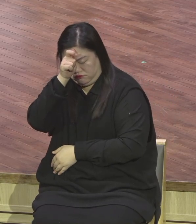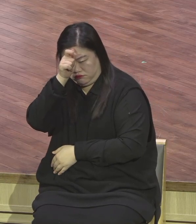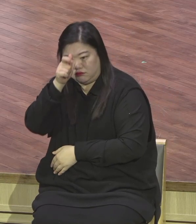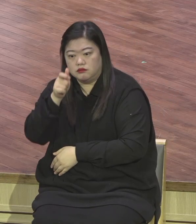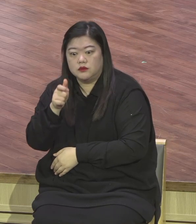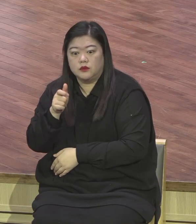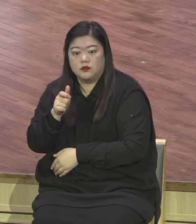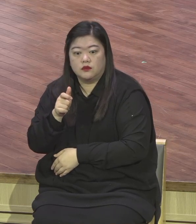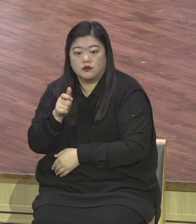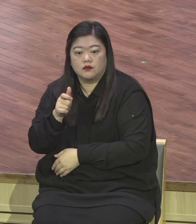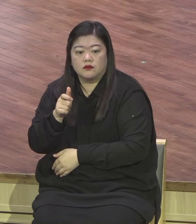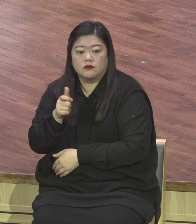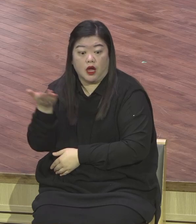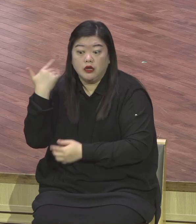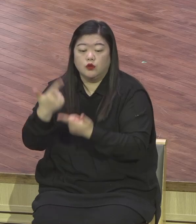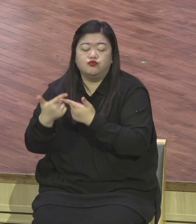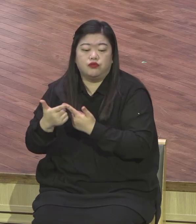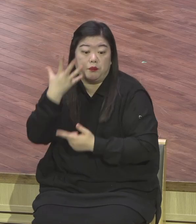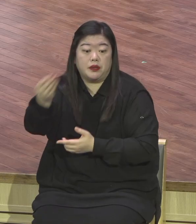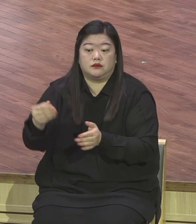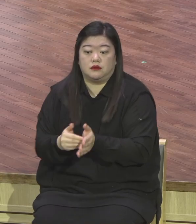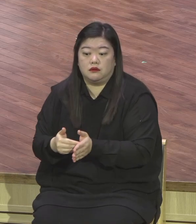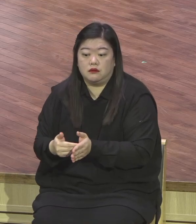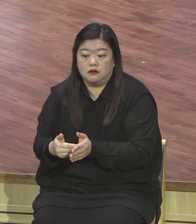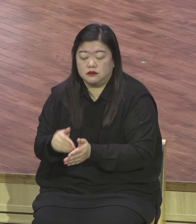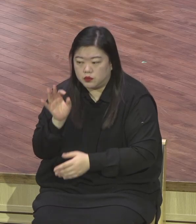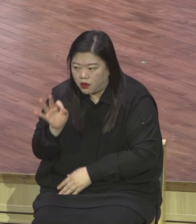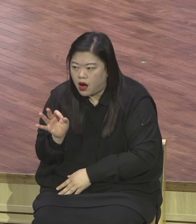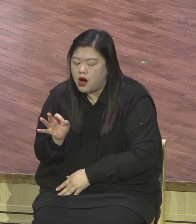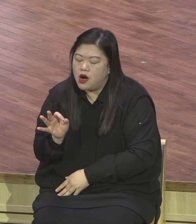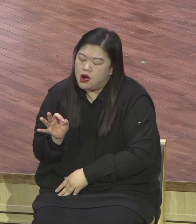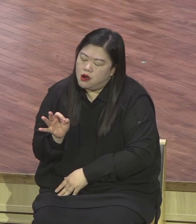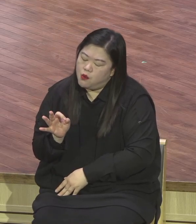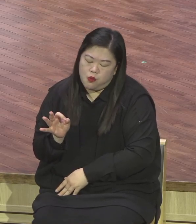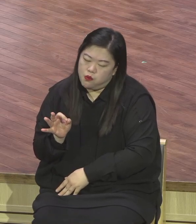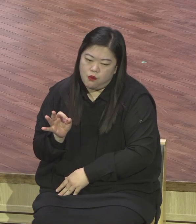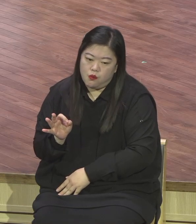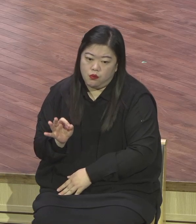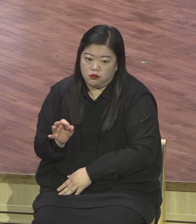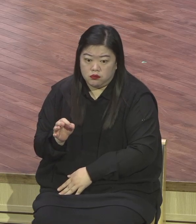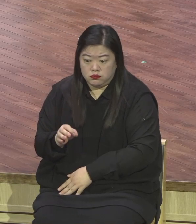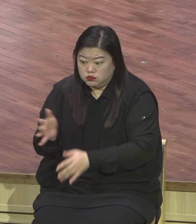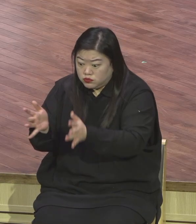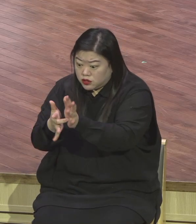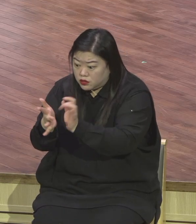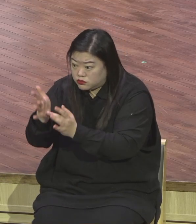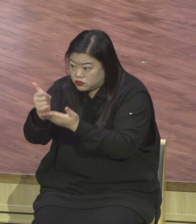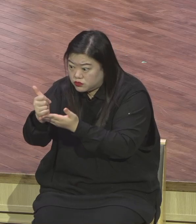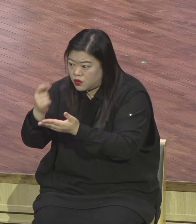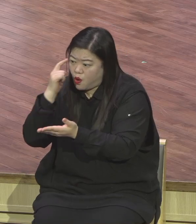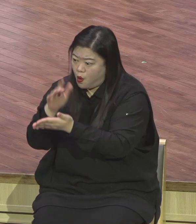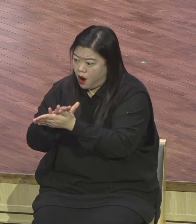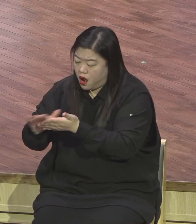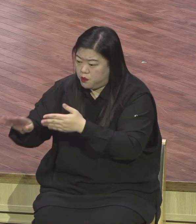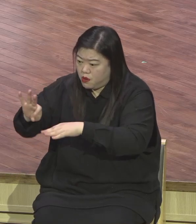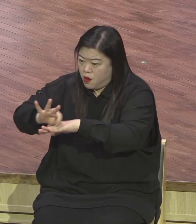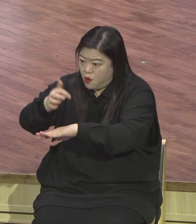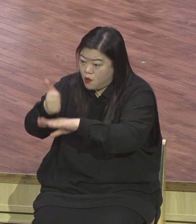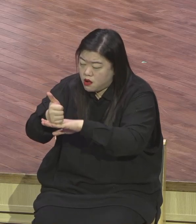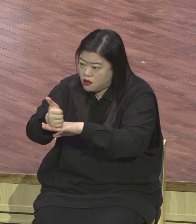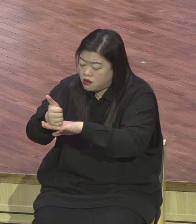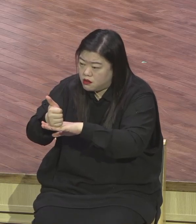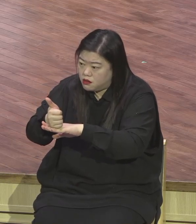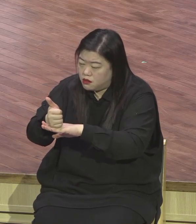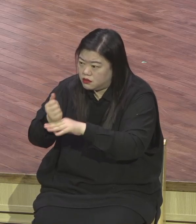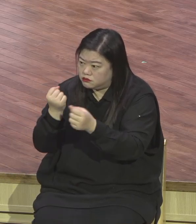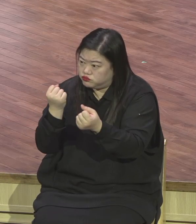원숭이가 서로 싸우는 게 아닙니다. 미워하는 게 아닙니다. 그러니까 예수 믿는 순간에 이미 치열한 전쟁이